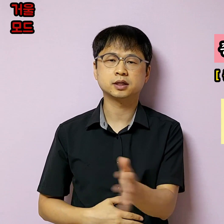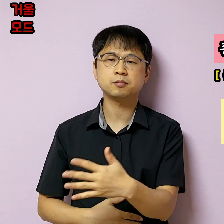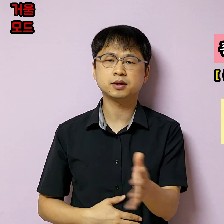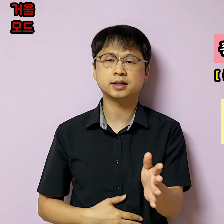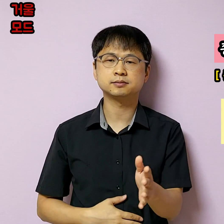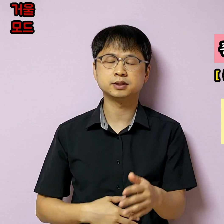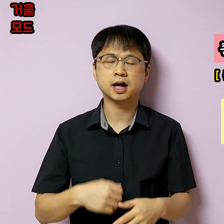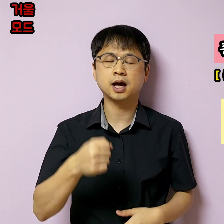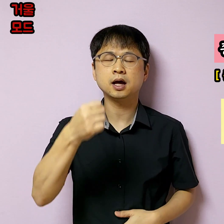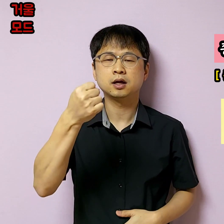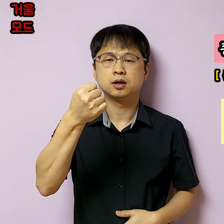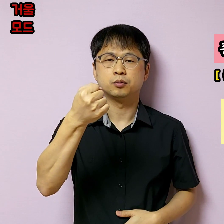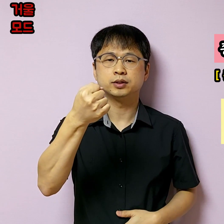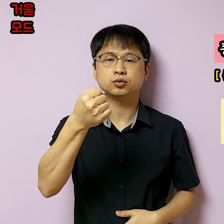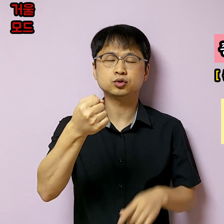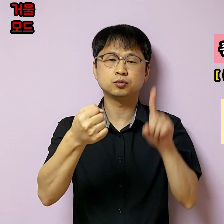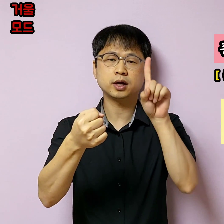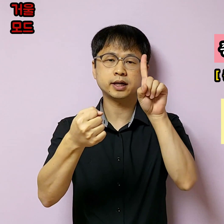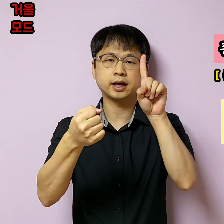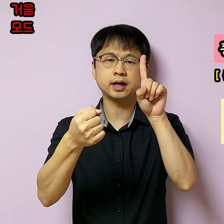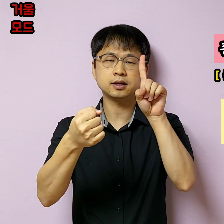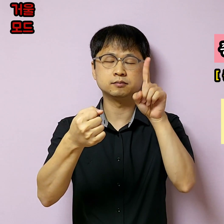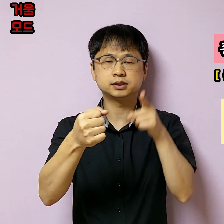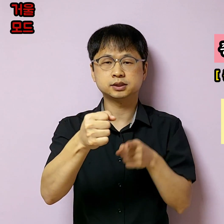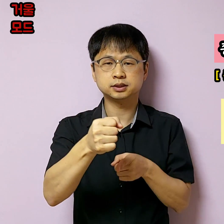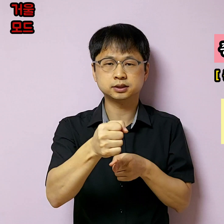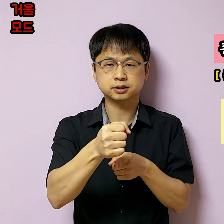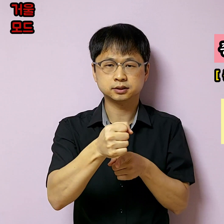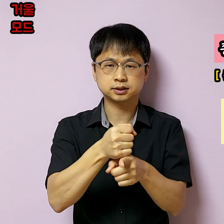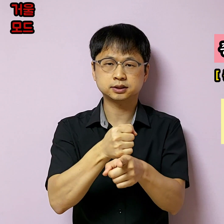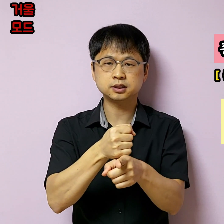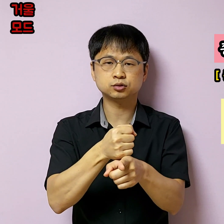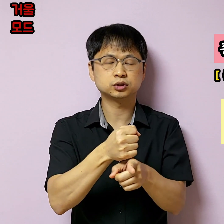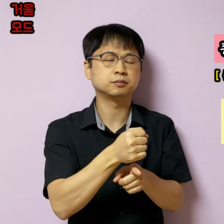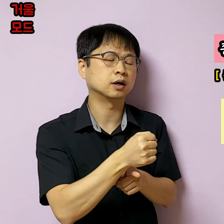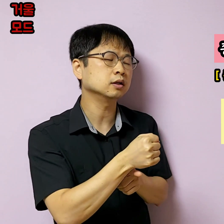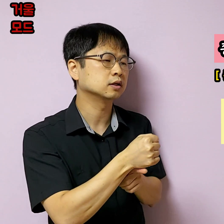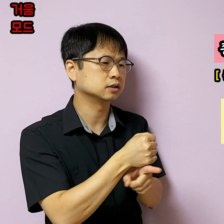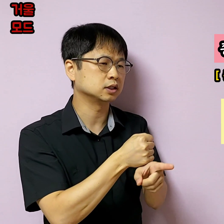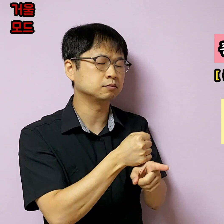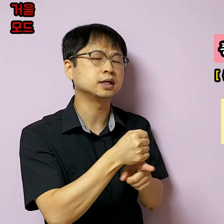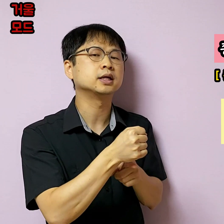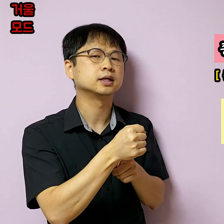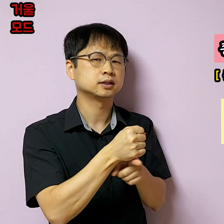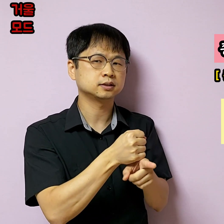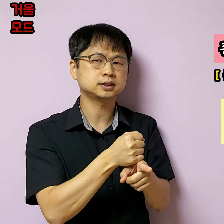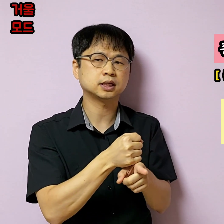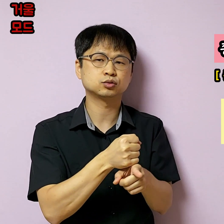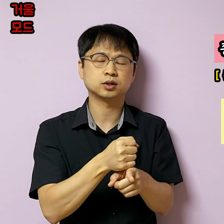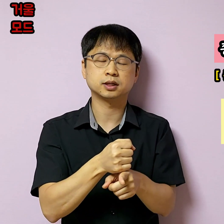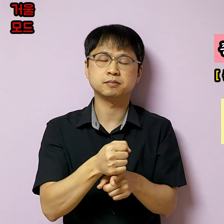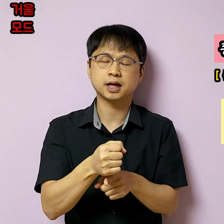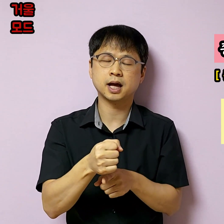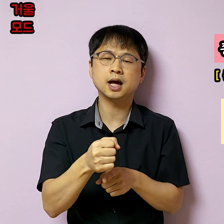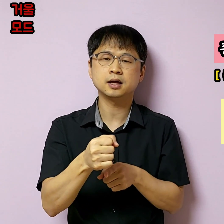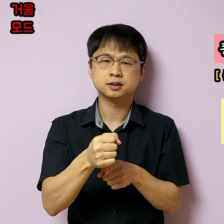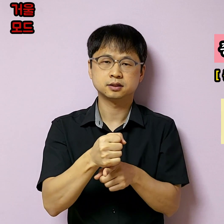이렇게 표현하였습니다. 왼손 주먹아래에 검지를 찔러주시면 의미, 뜻이란 수어가 됩니다.